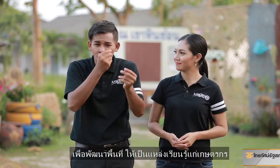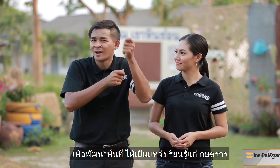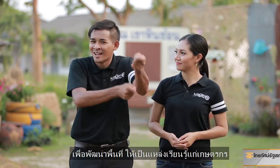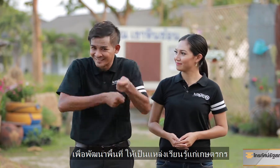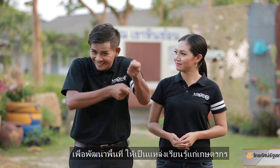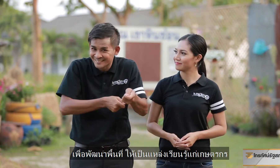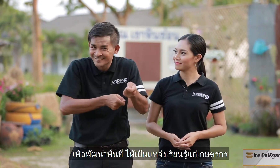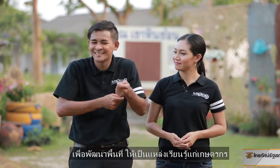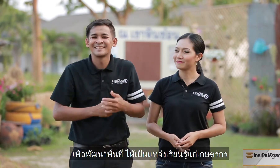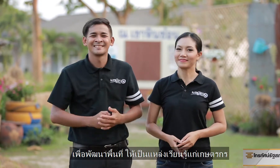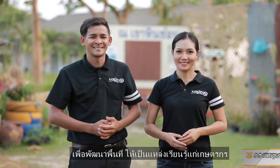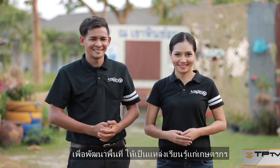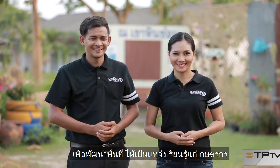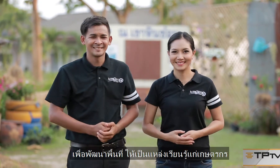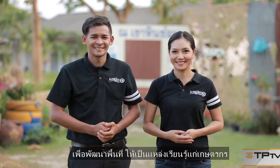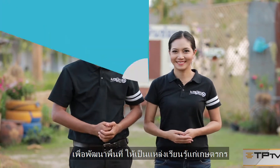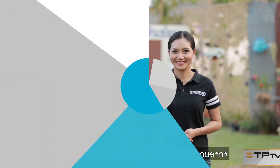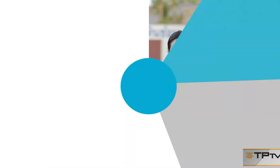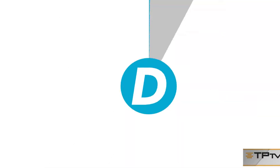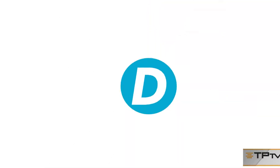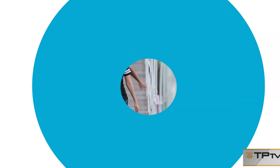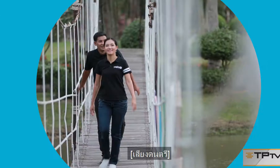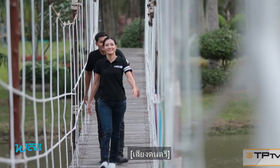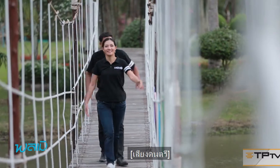ป็นแหล่งเรียนรู้แก่เกษตรกร